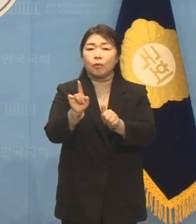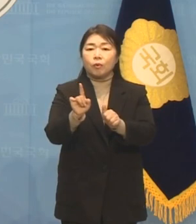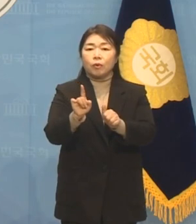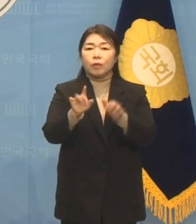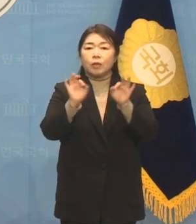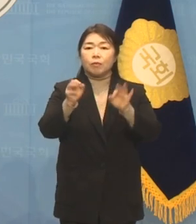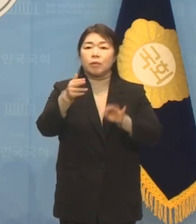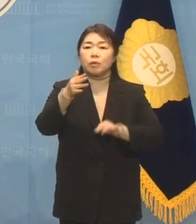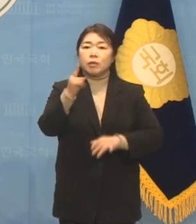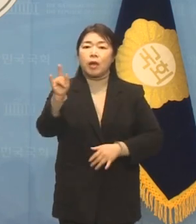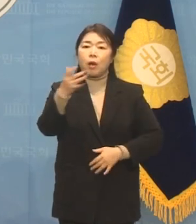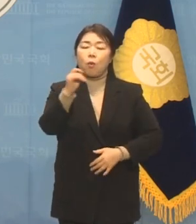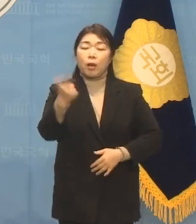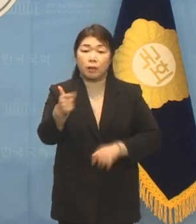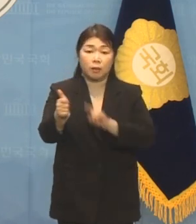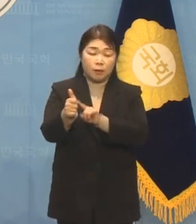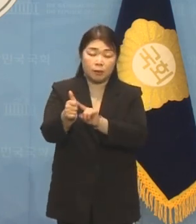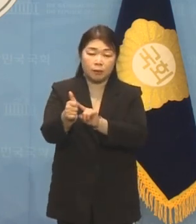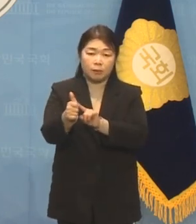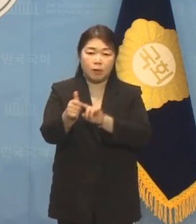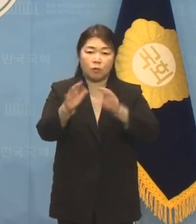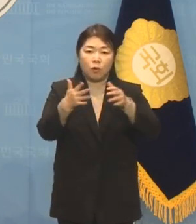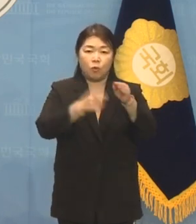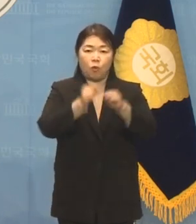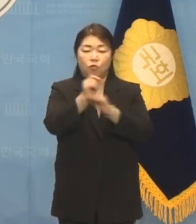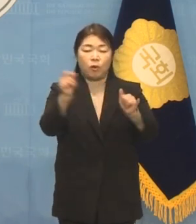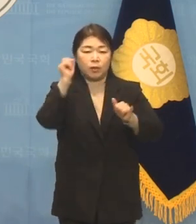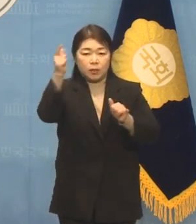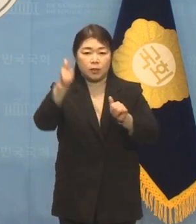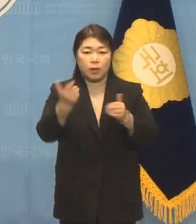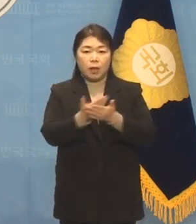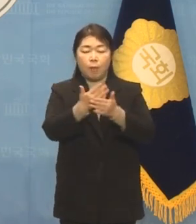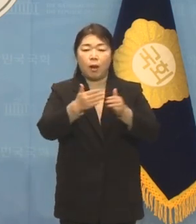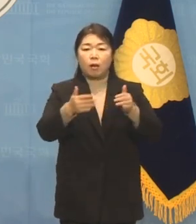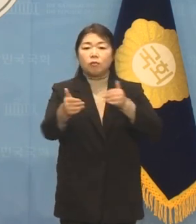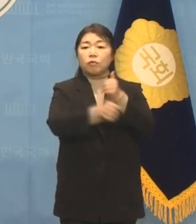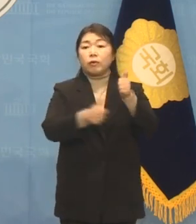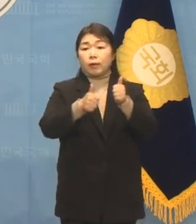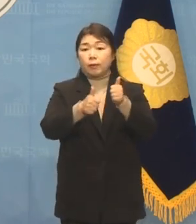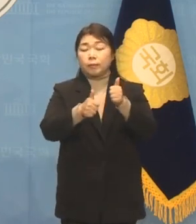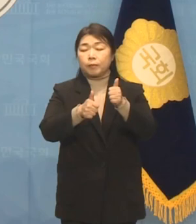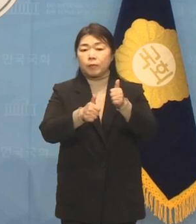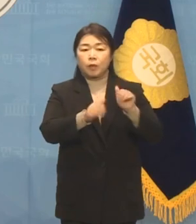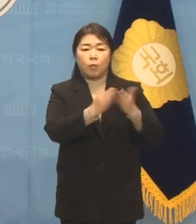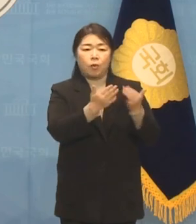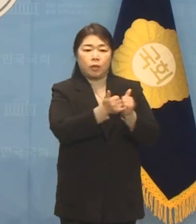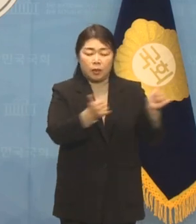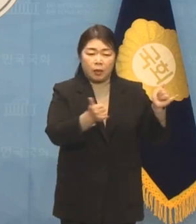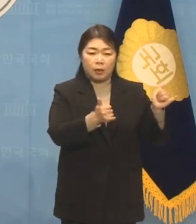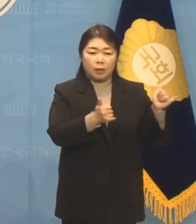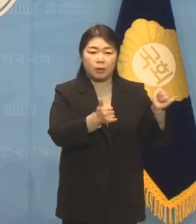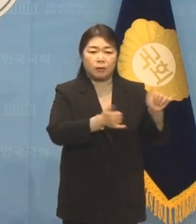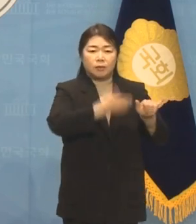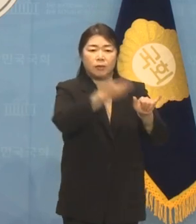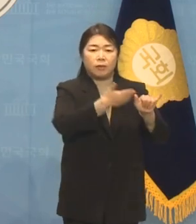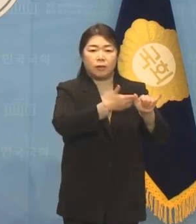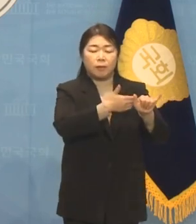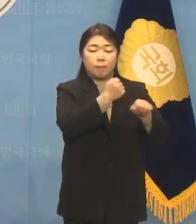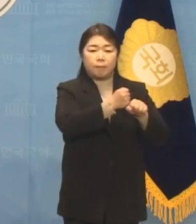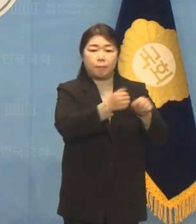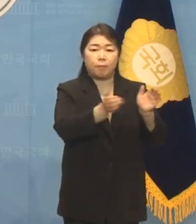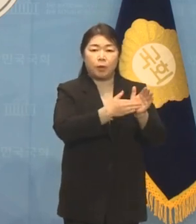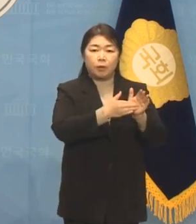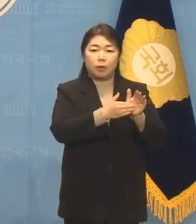김채환 국가공무원 인재개발원장이 자신의 저질 영상들을 인재개발원 유튜브에